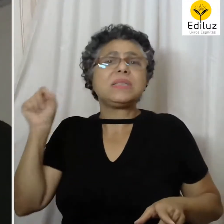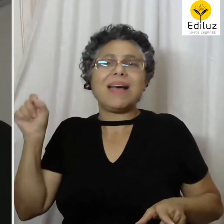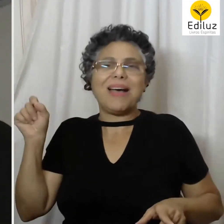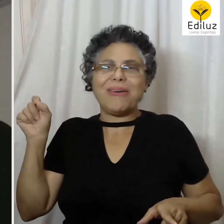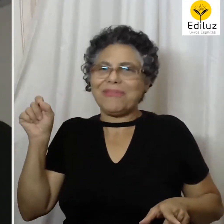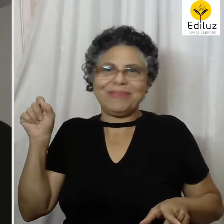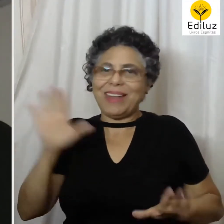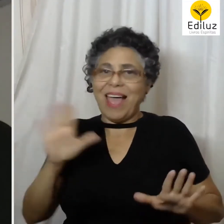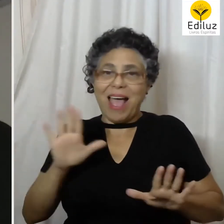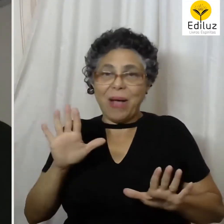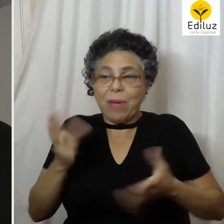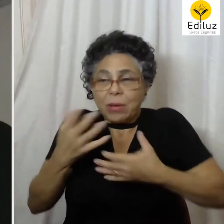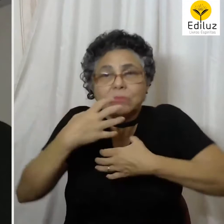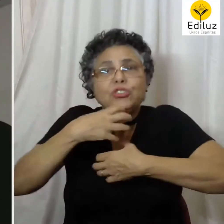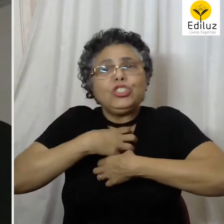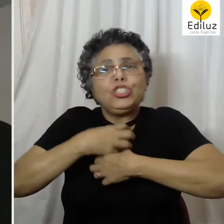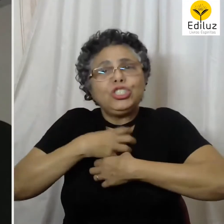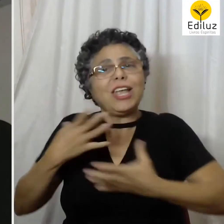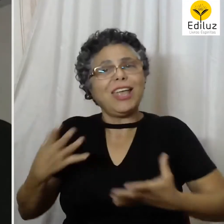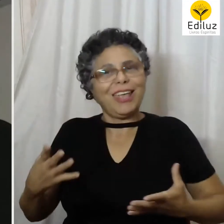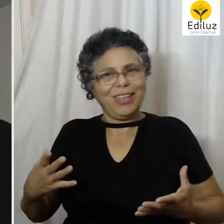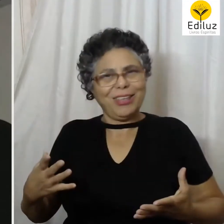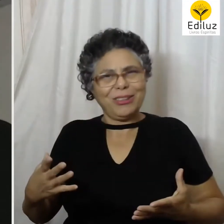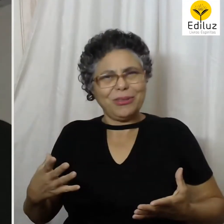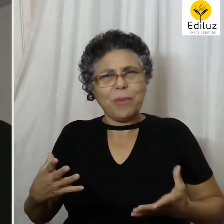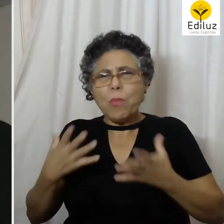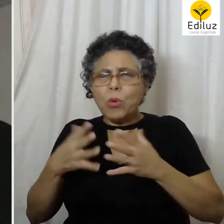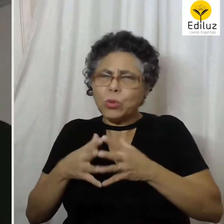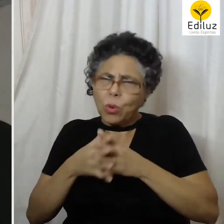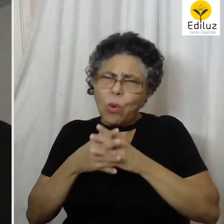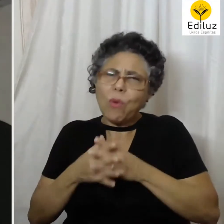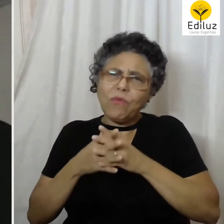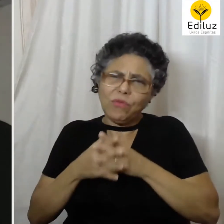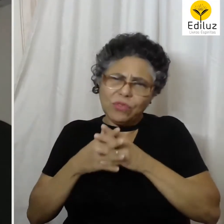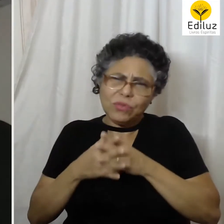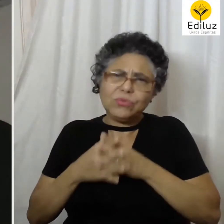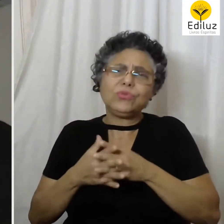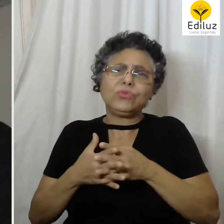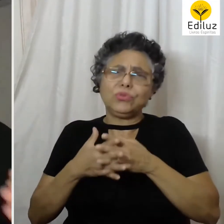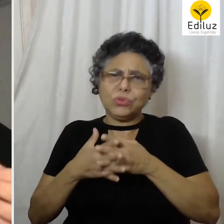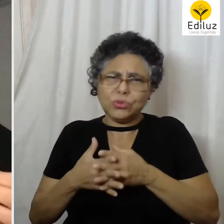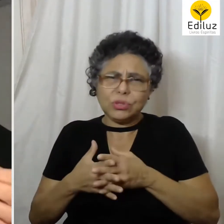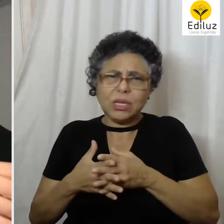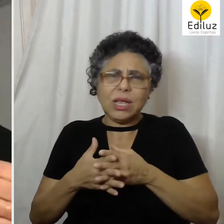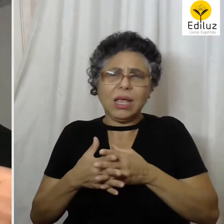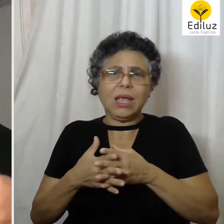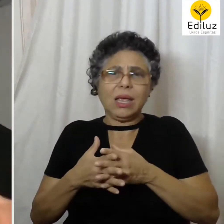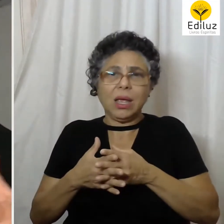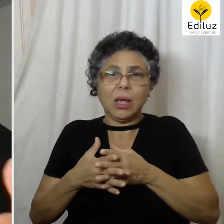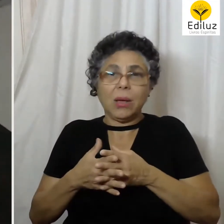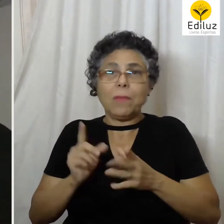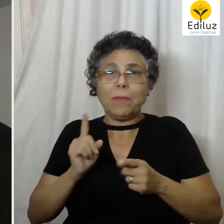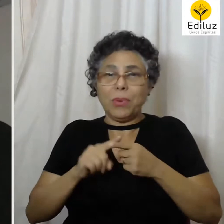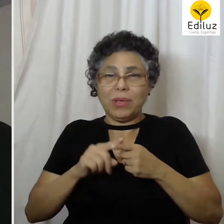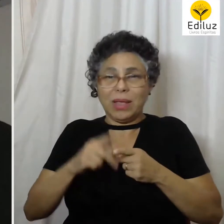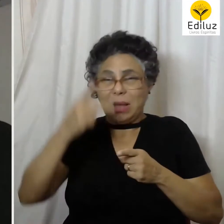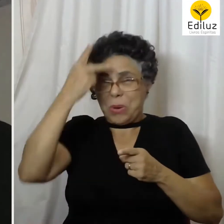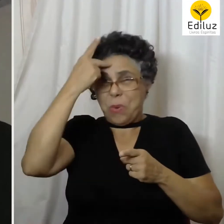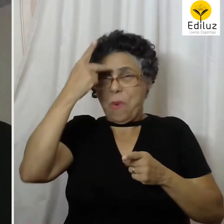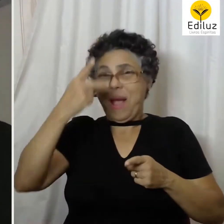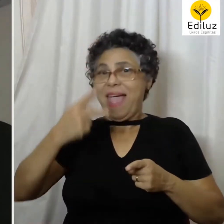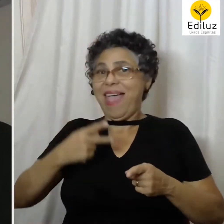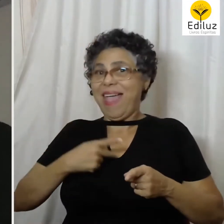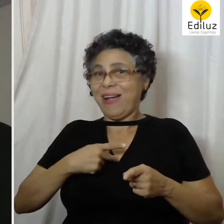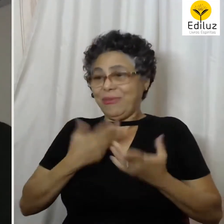essência. Vemos muitos dos conflitos em que o ego é quem rejeita um